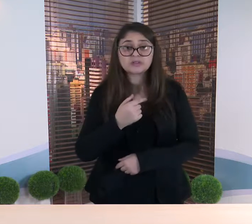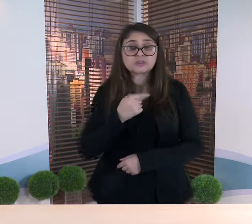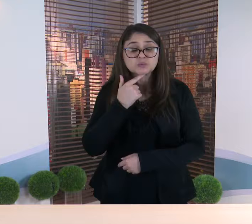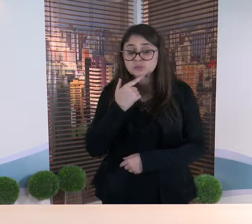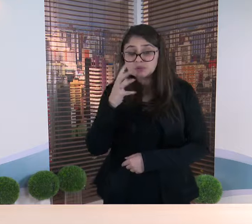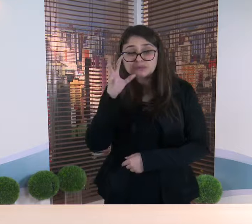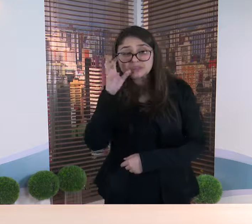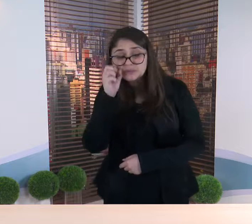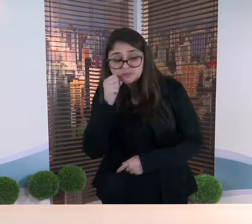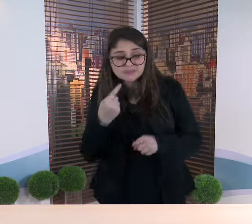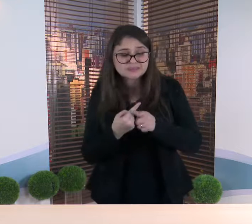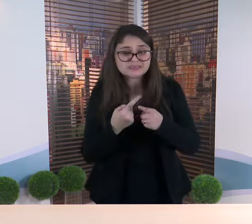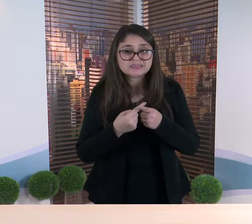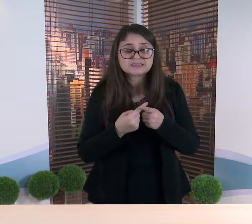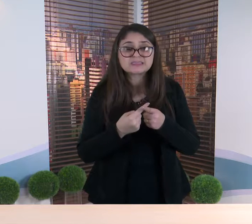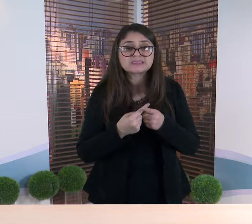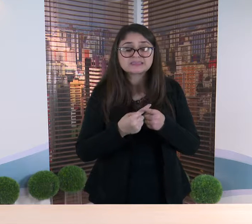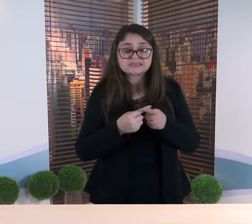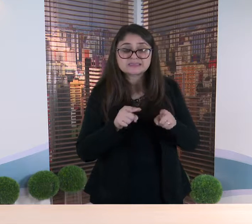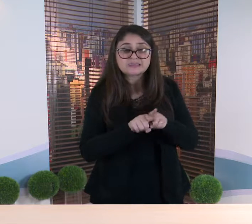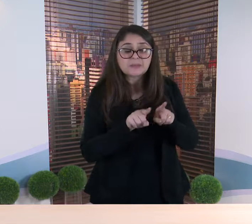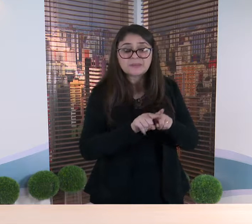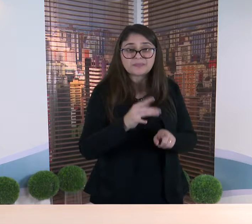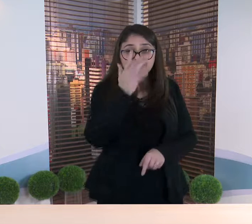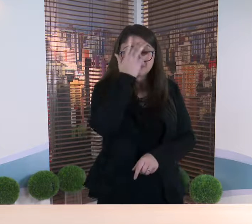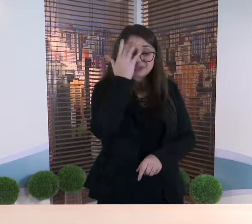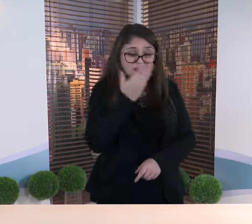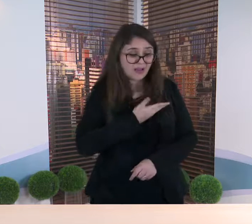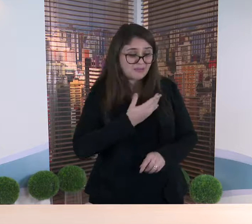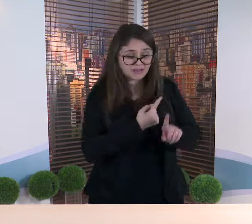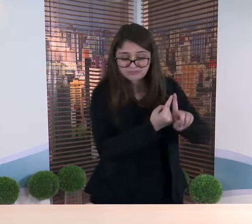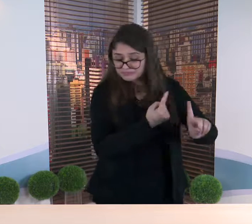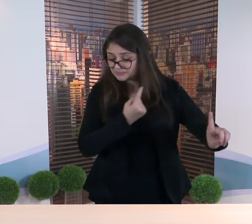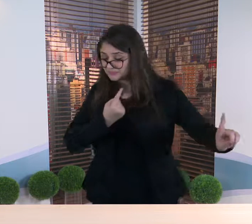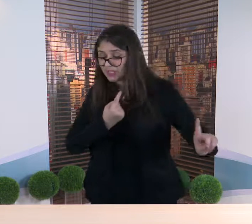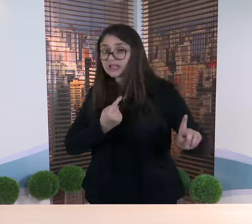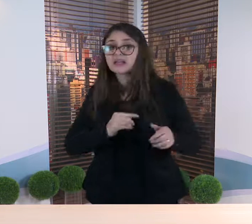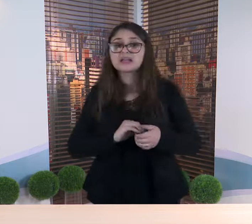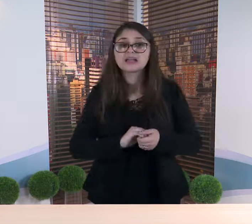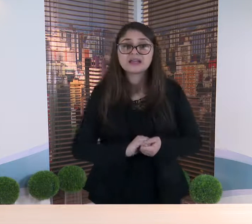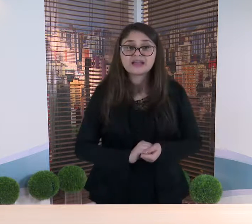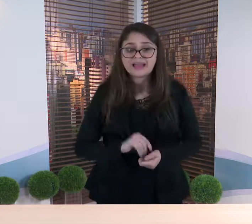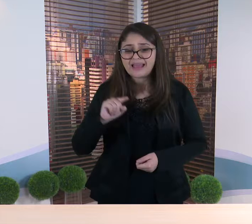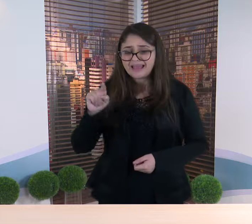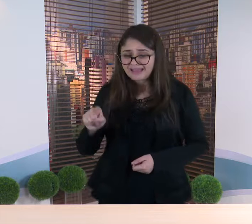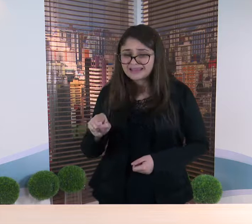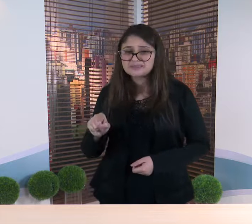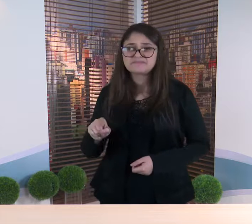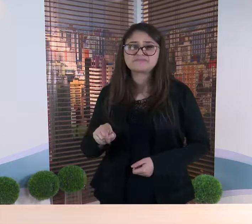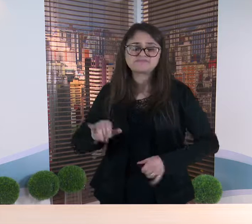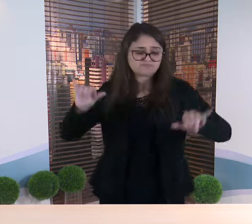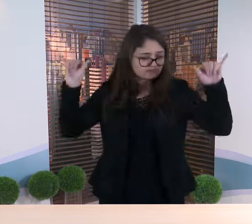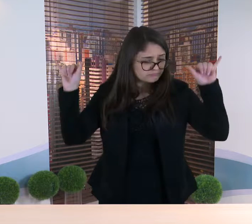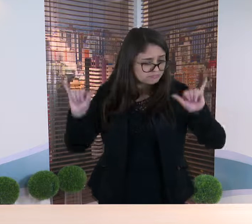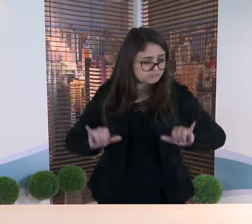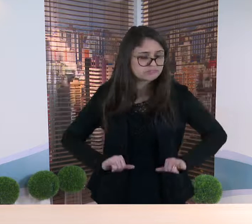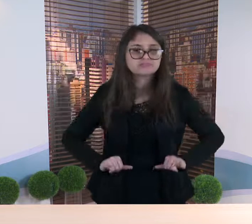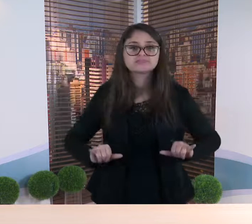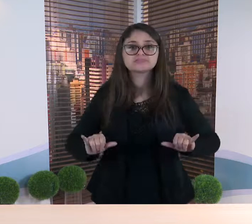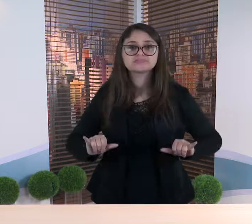e a rejeição dos amigos. Jó se torna uma personificação da miséria humana. Ele é